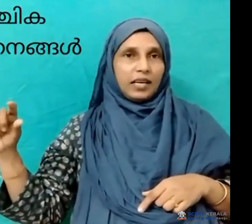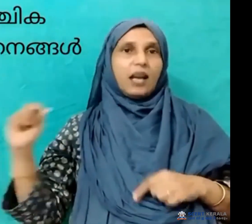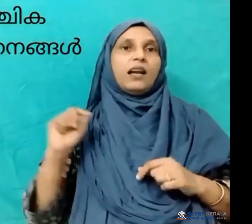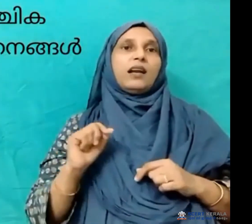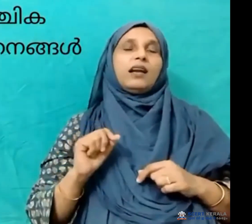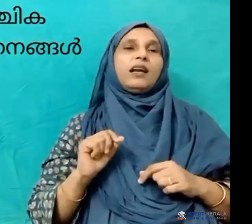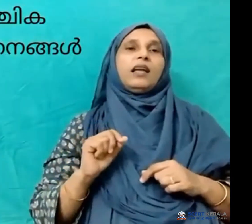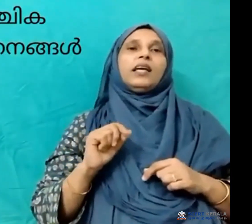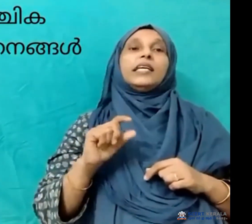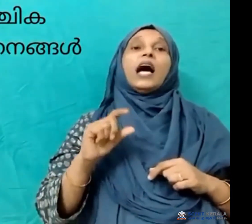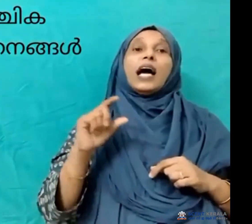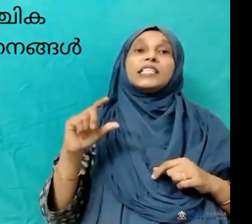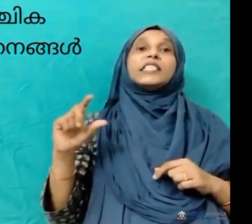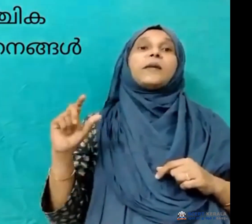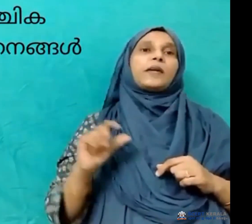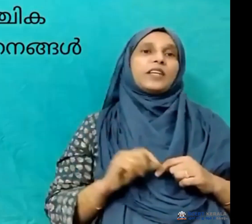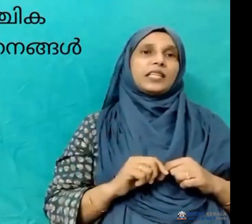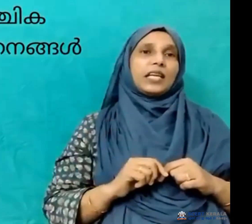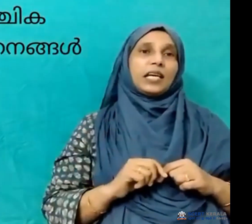പ്രവർത്തനങ്ങൾ. ഈ ഐച്ഛിക പ്രവർത്തനങ്ങൾ